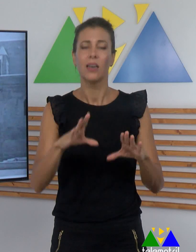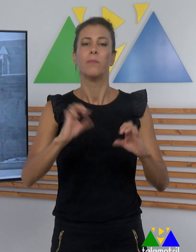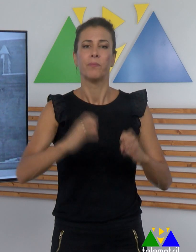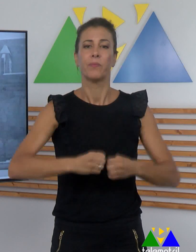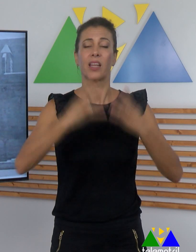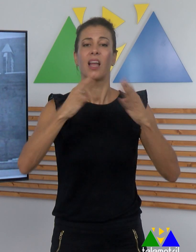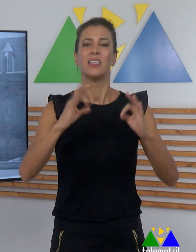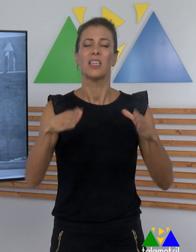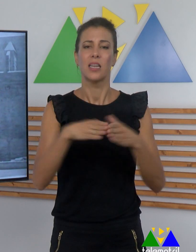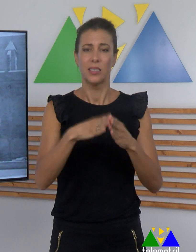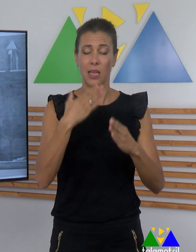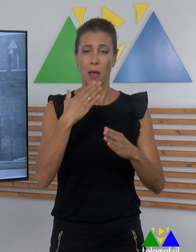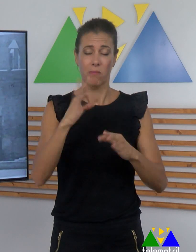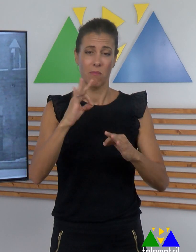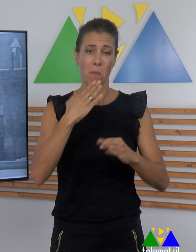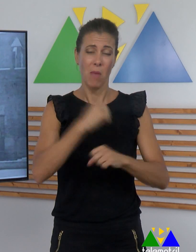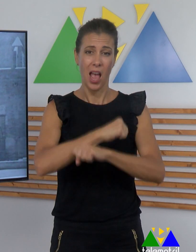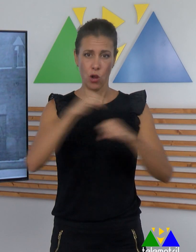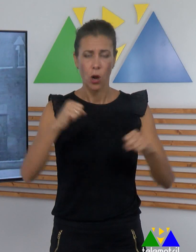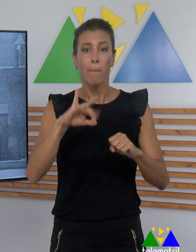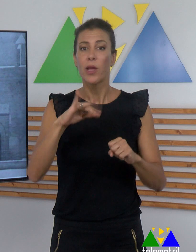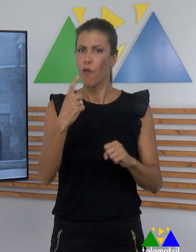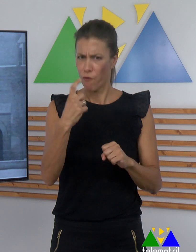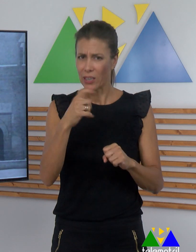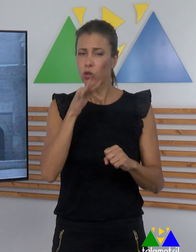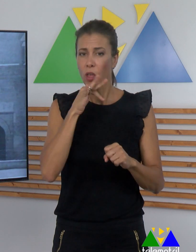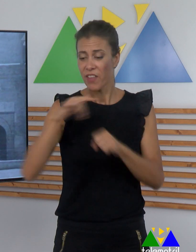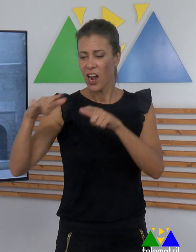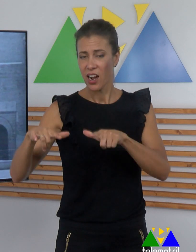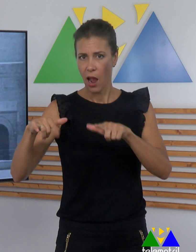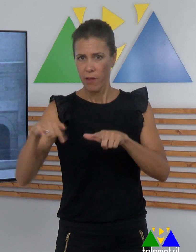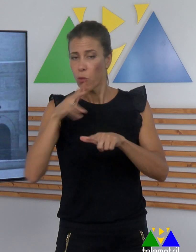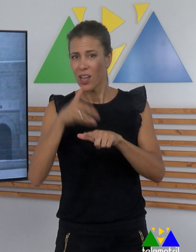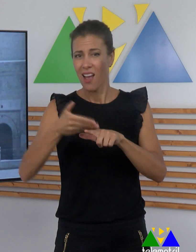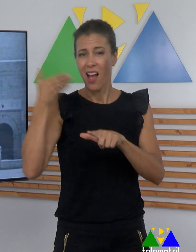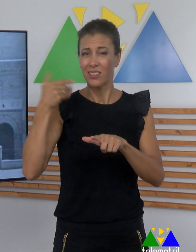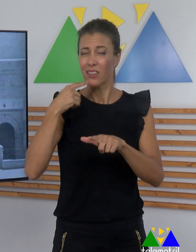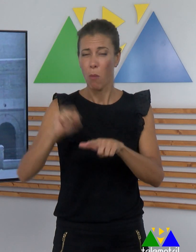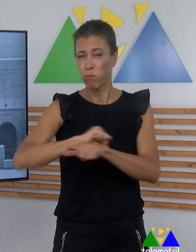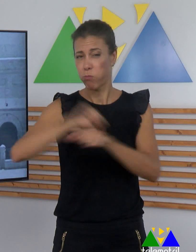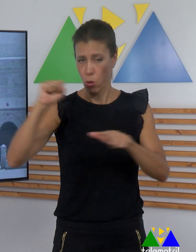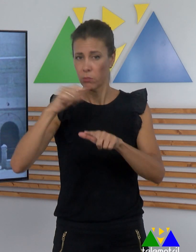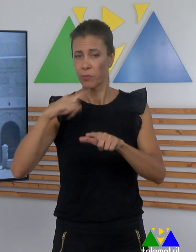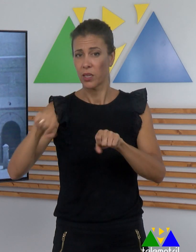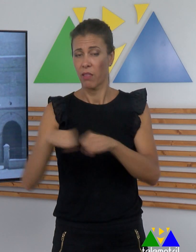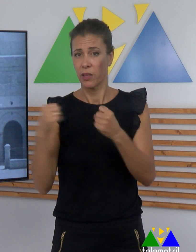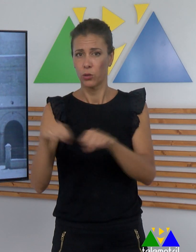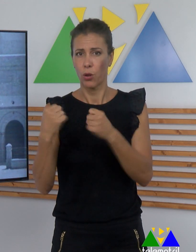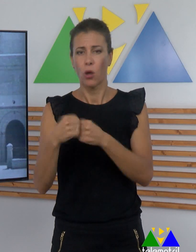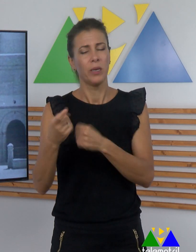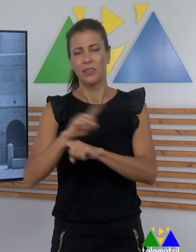una nave, porque se derribó una nave que salió con destrozos con el polvorín y tampoco